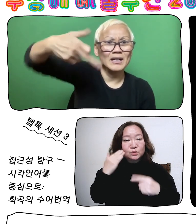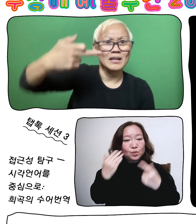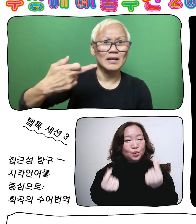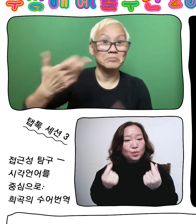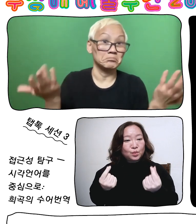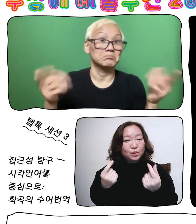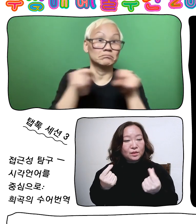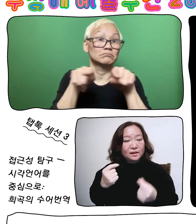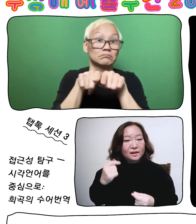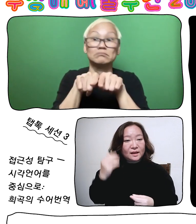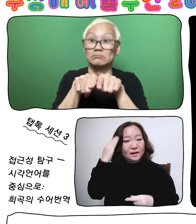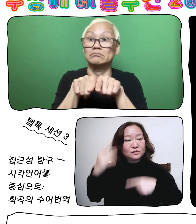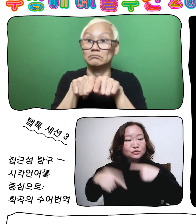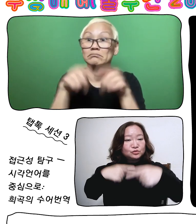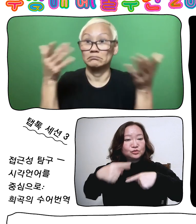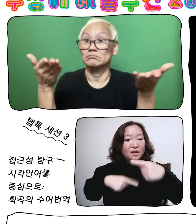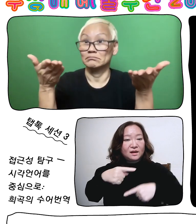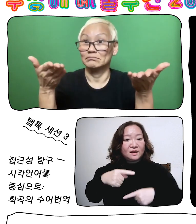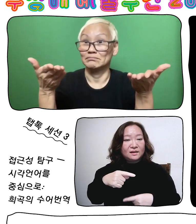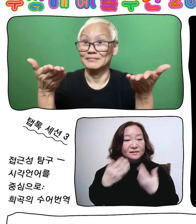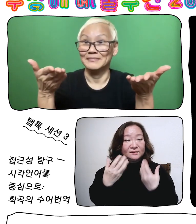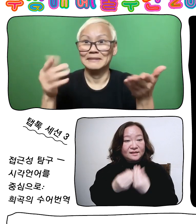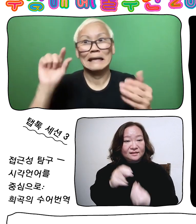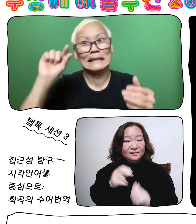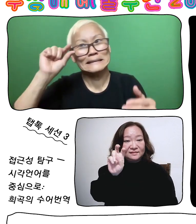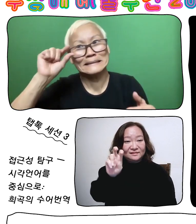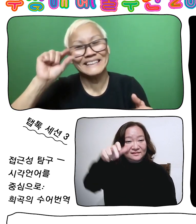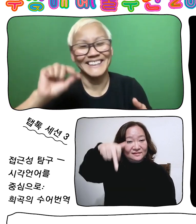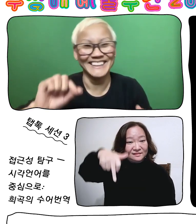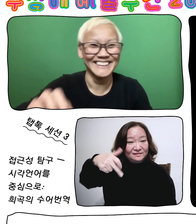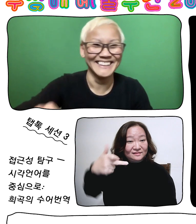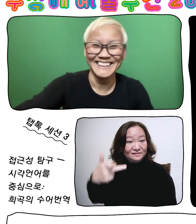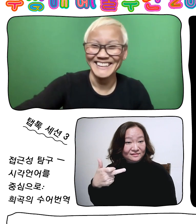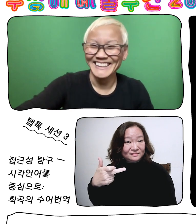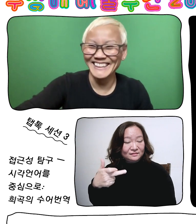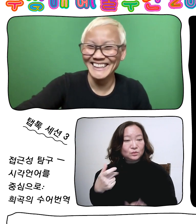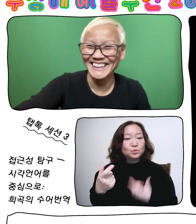한국 수어도 동일하게 지닌 특징이에요.